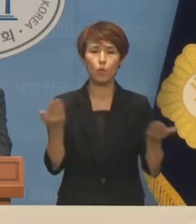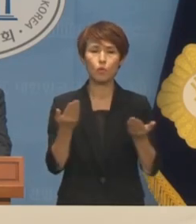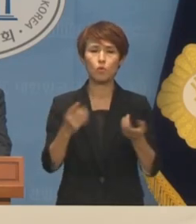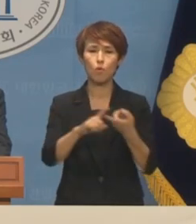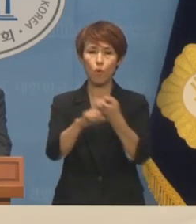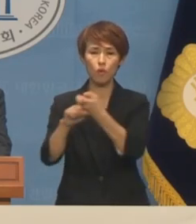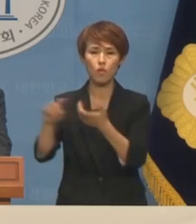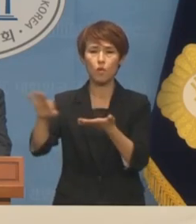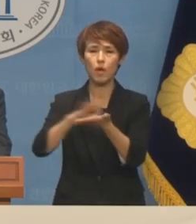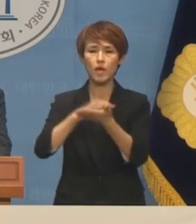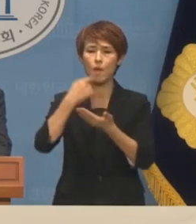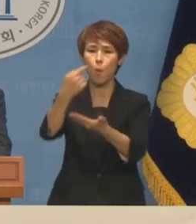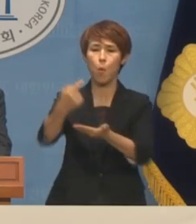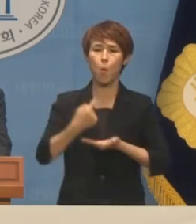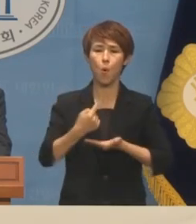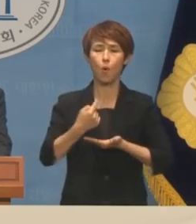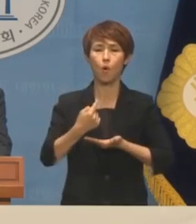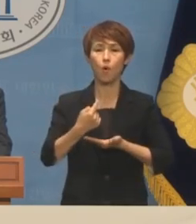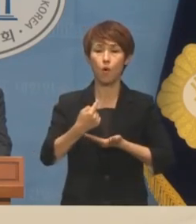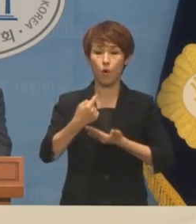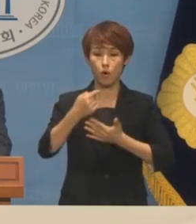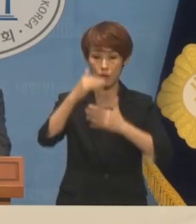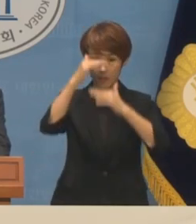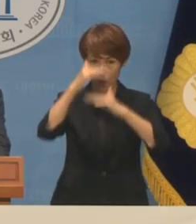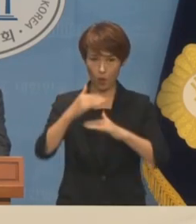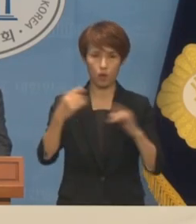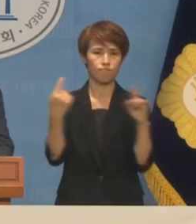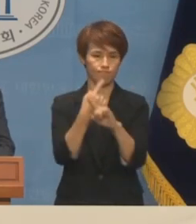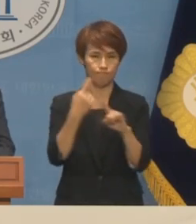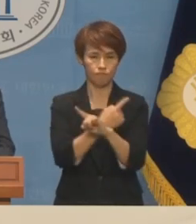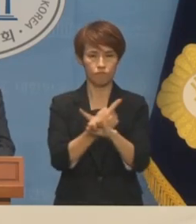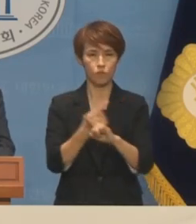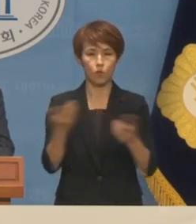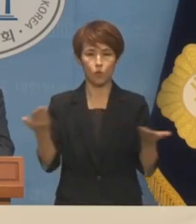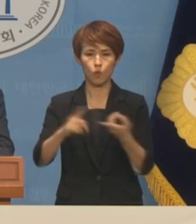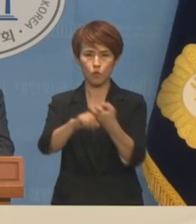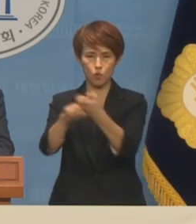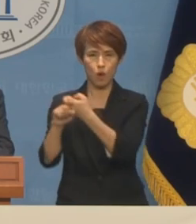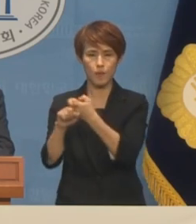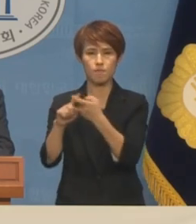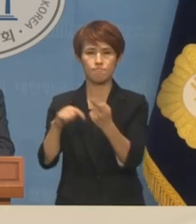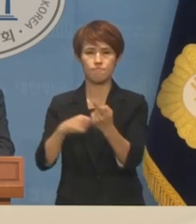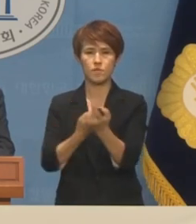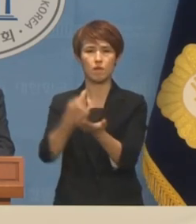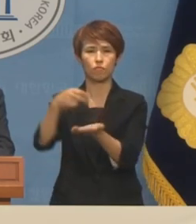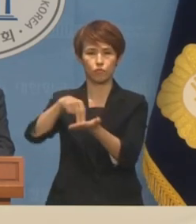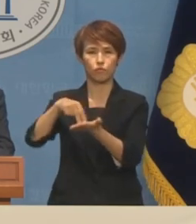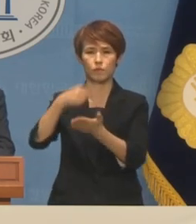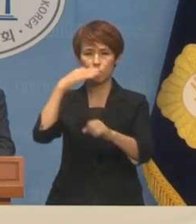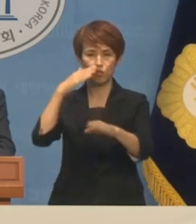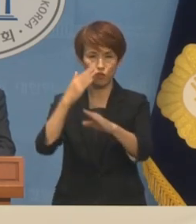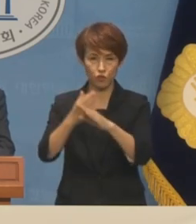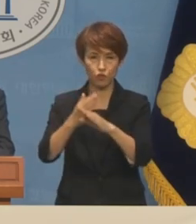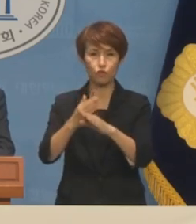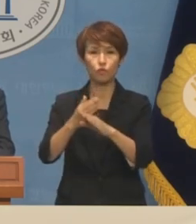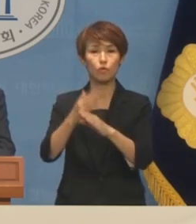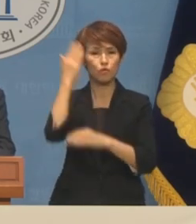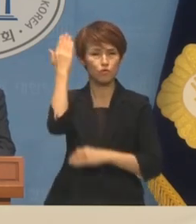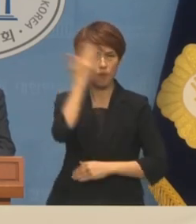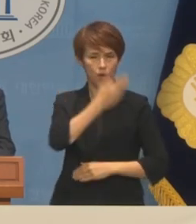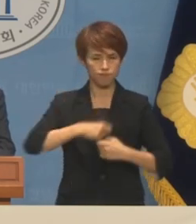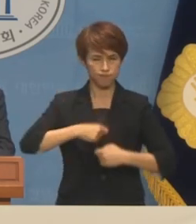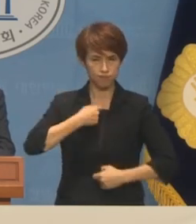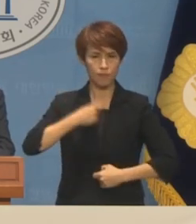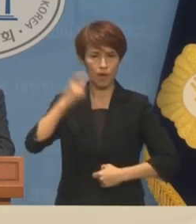회계보고 관련 조항을 개정해서 노동조합의 자주성, 민주성, 투명성을 강화할